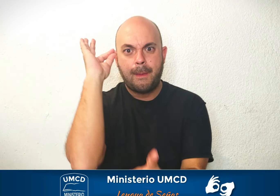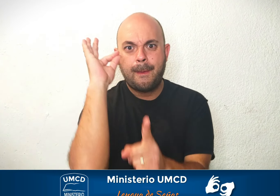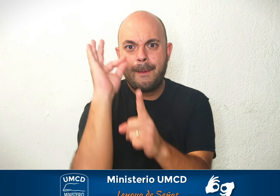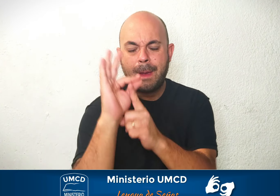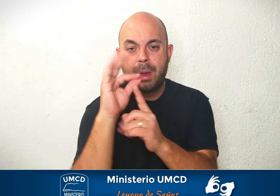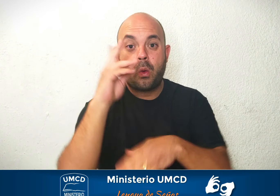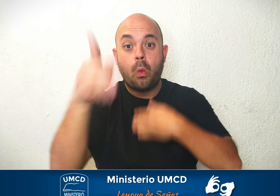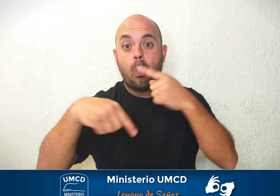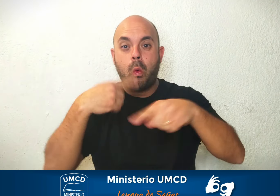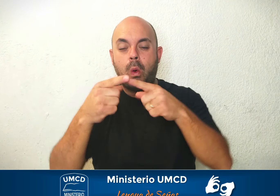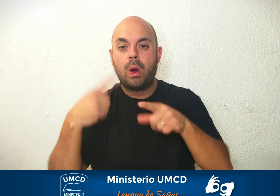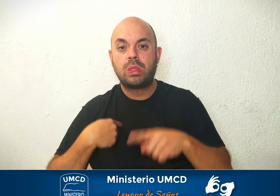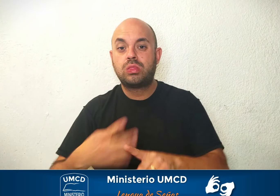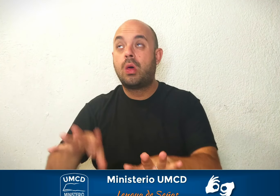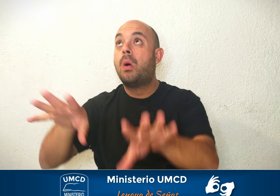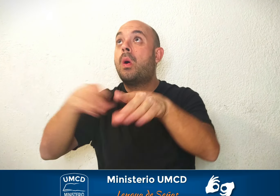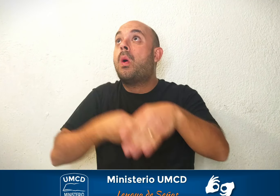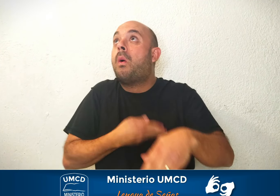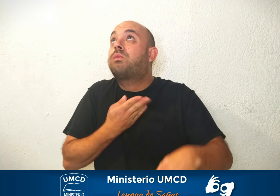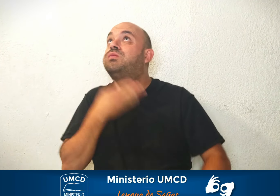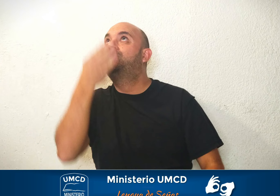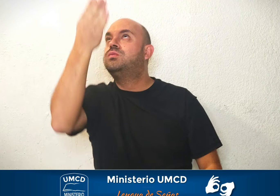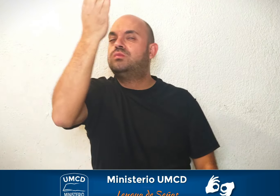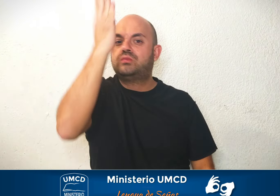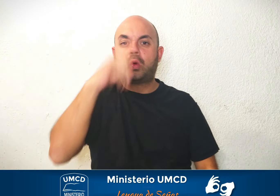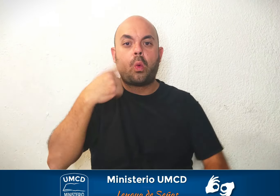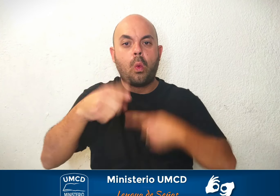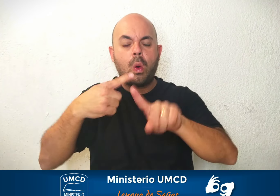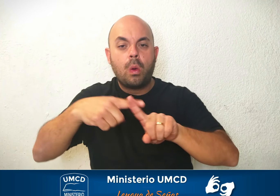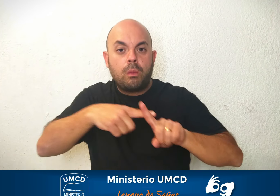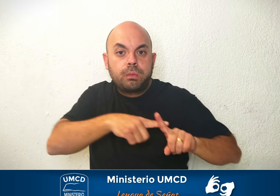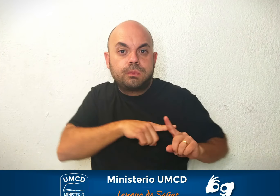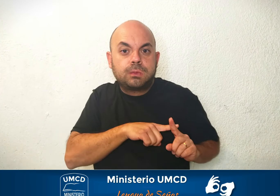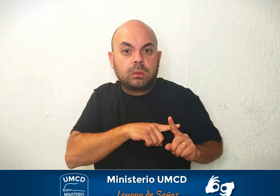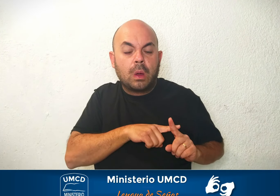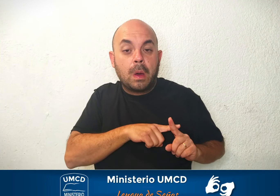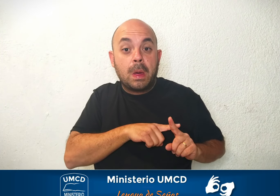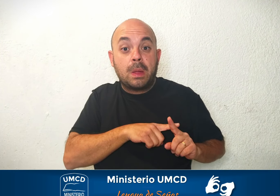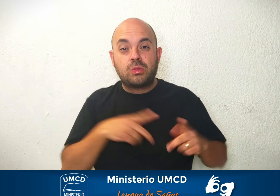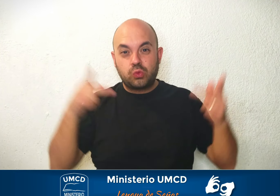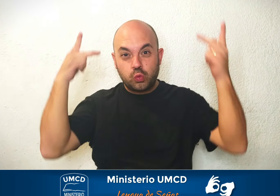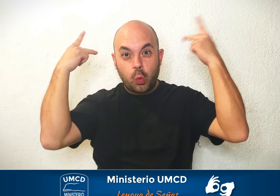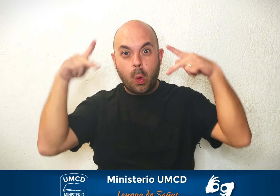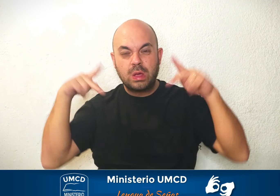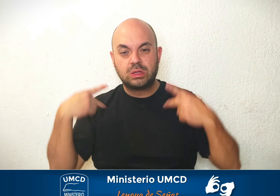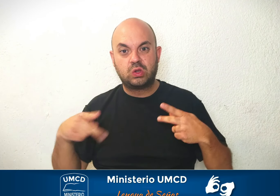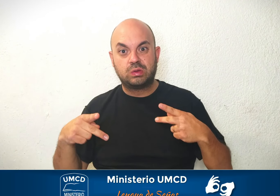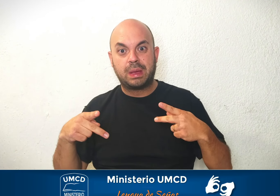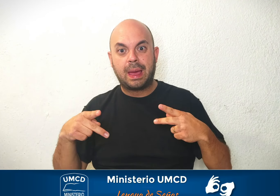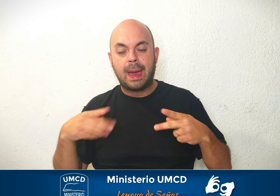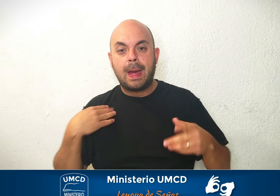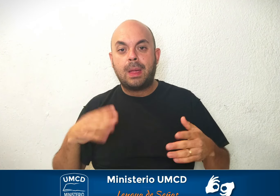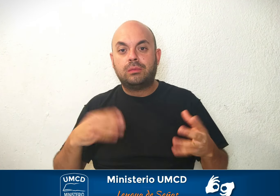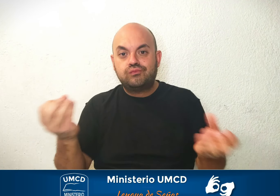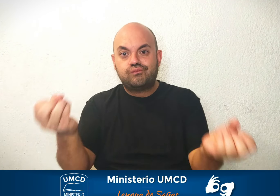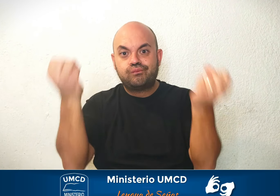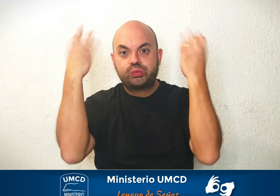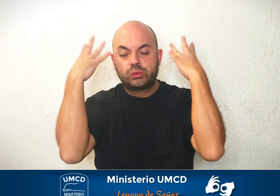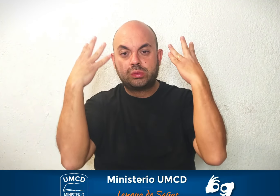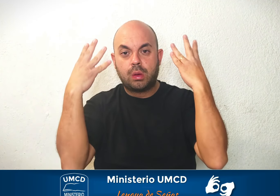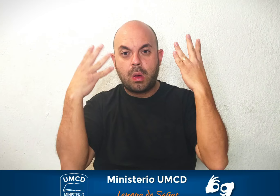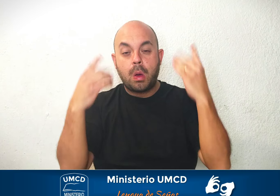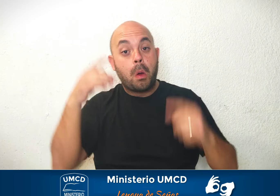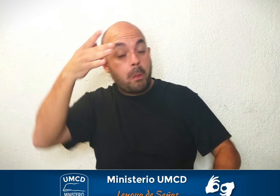posición. Cuando usted recibe a Cristo, Dios toma nuestro pecado y lo pone en Cristo y